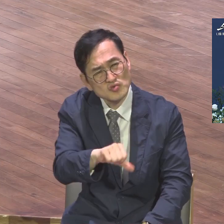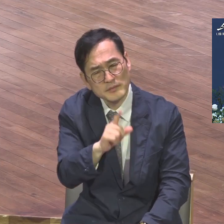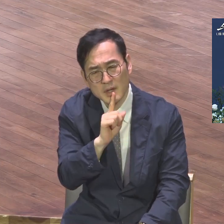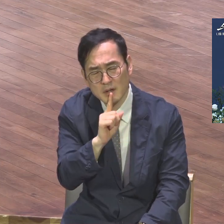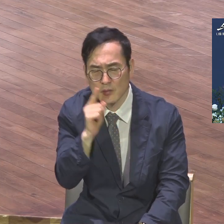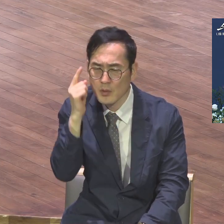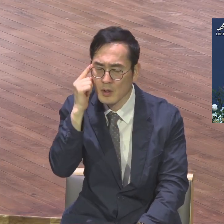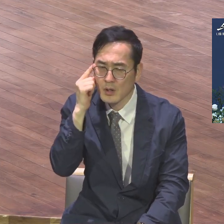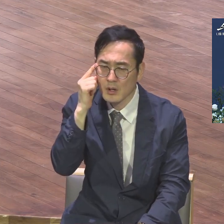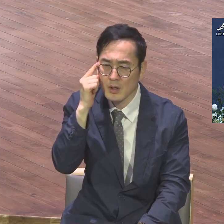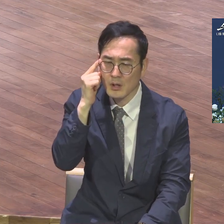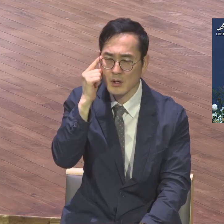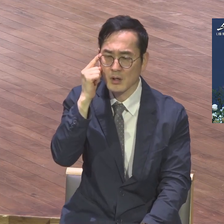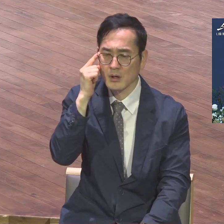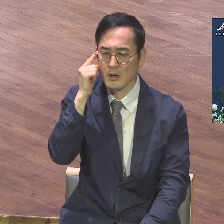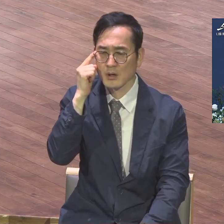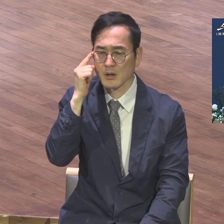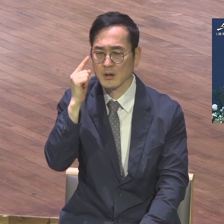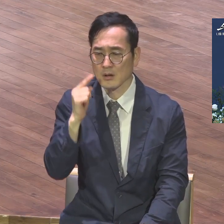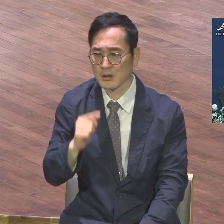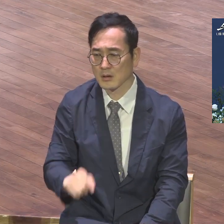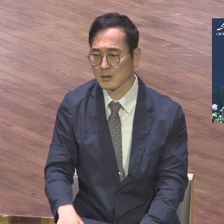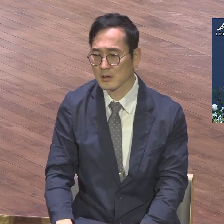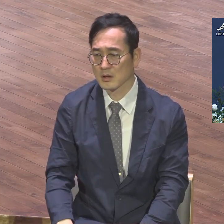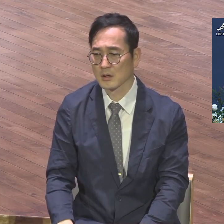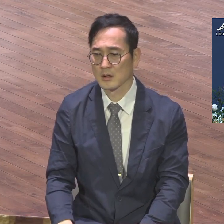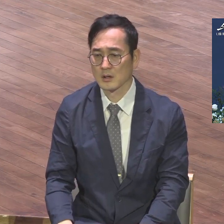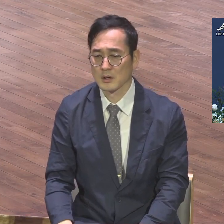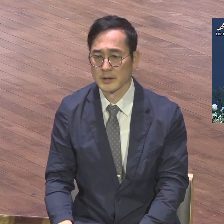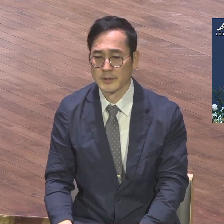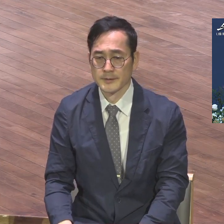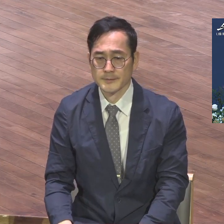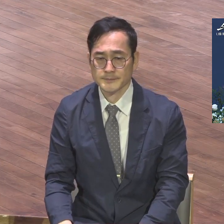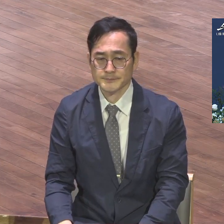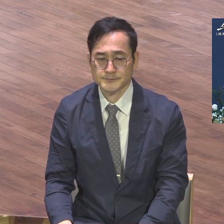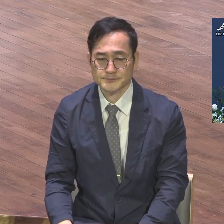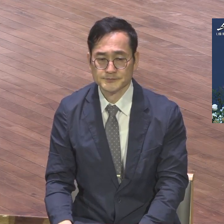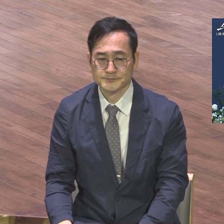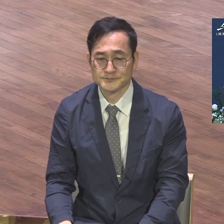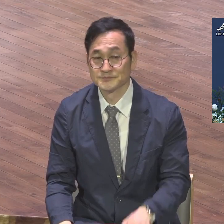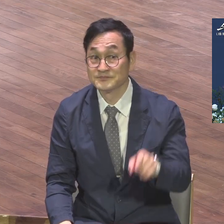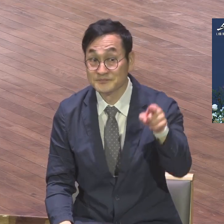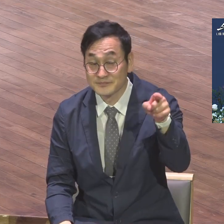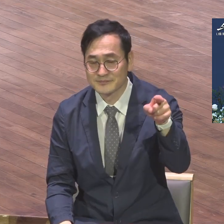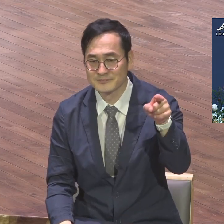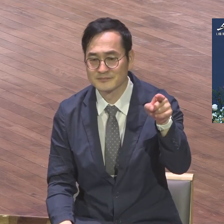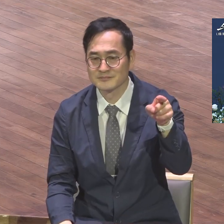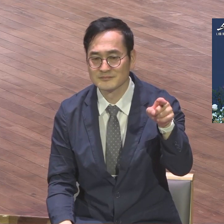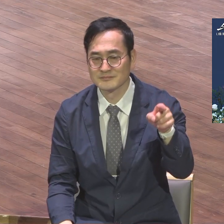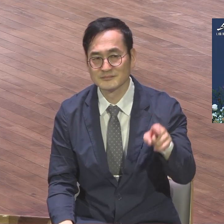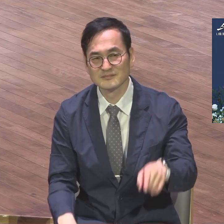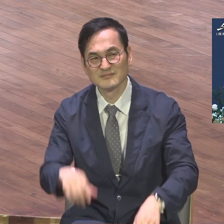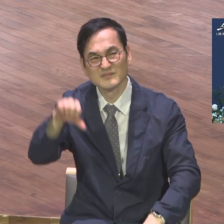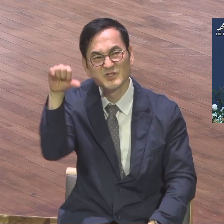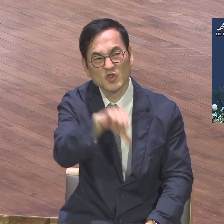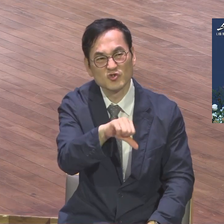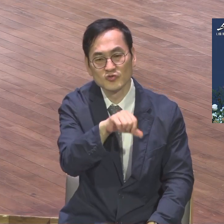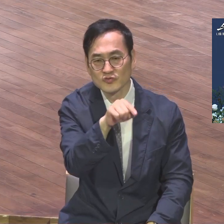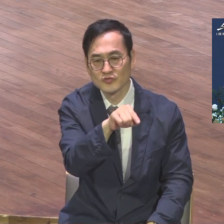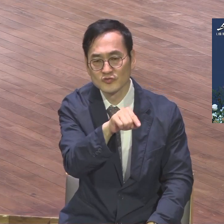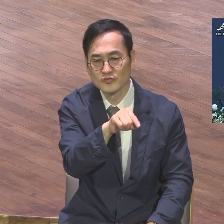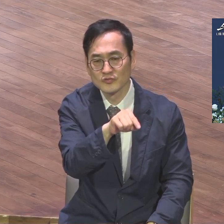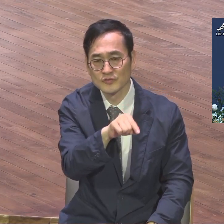그렇게 생각할 수 있는데 그런데 예수님은 이 사건을 통해서 아주 중요한 영적